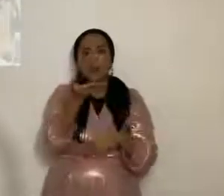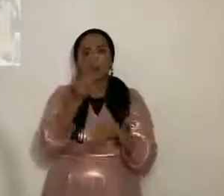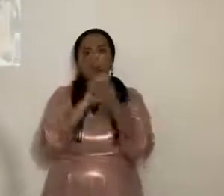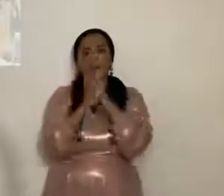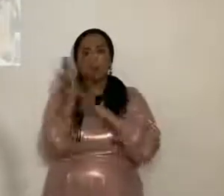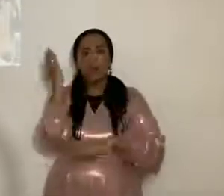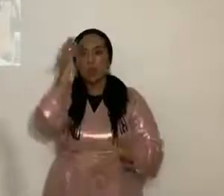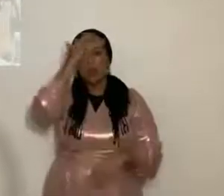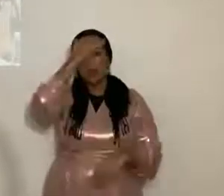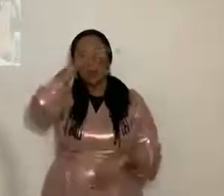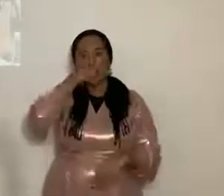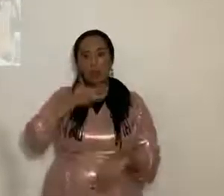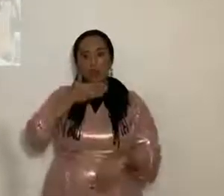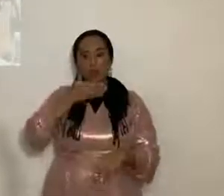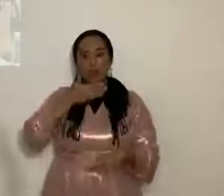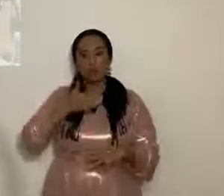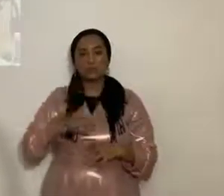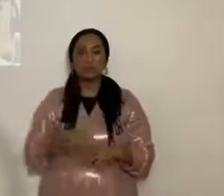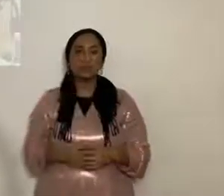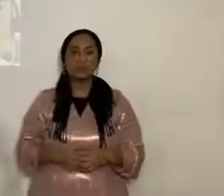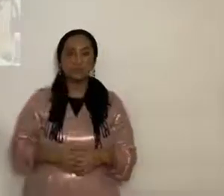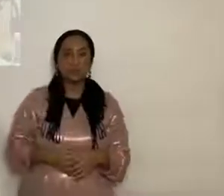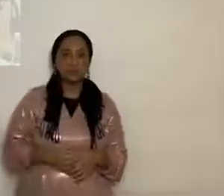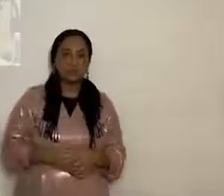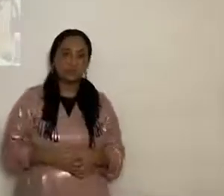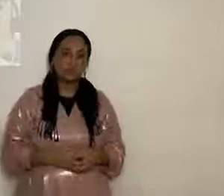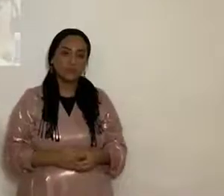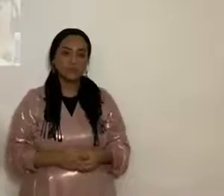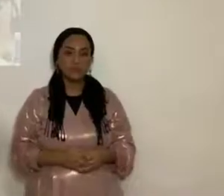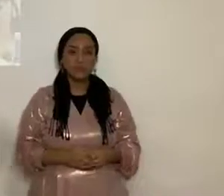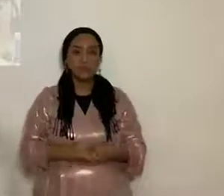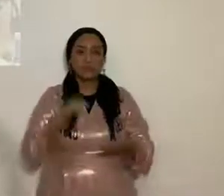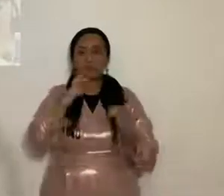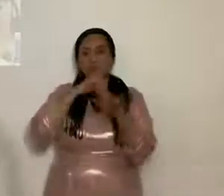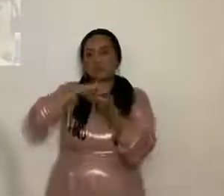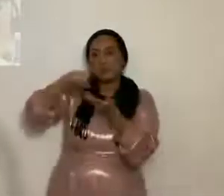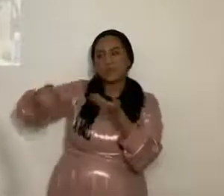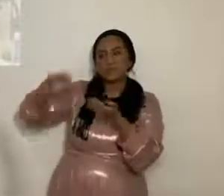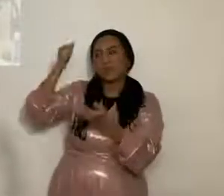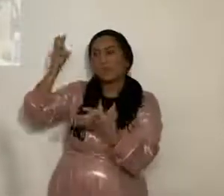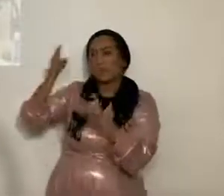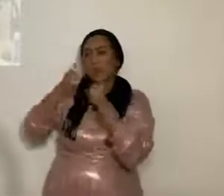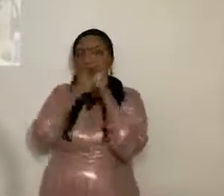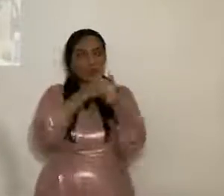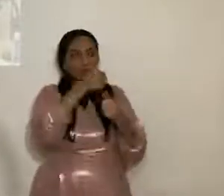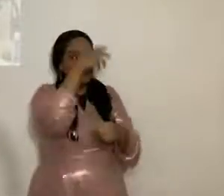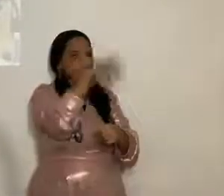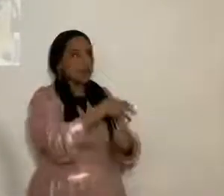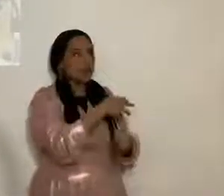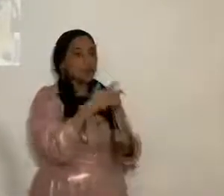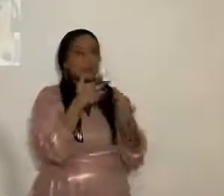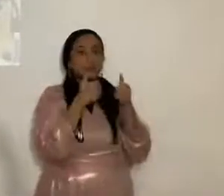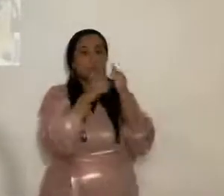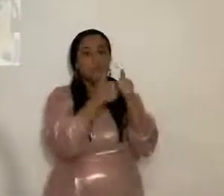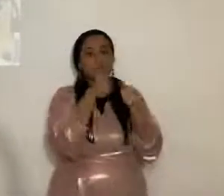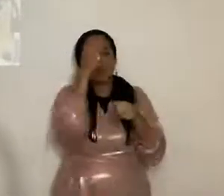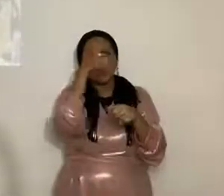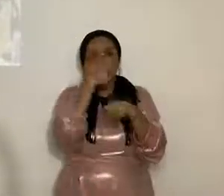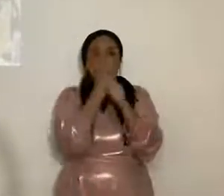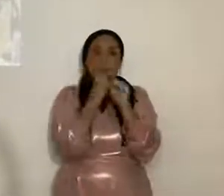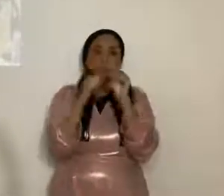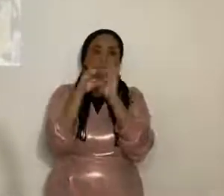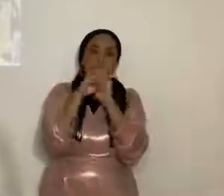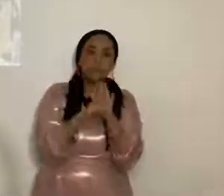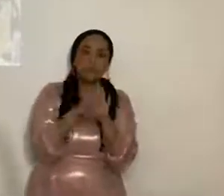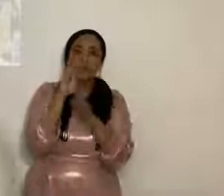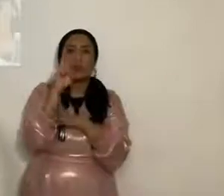ciego, vas al revés. Te estás quedando ciego, estás dejando a Yahshua por querer seguir al hombre, por querer seguir los mandamientos de